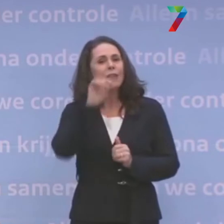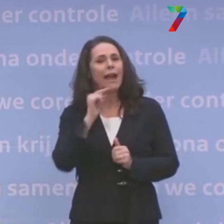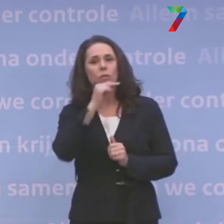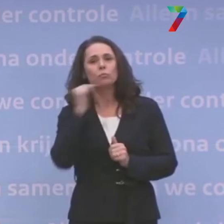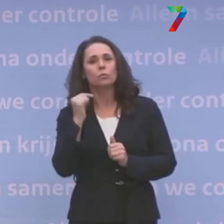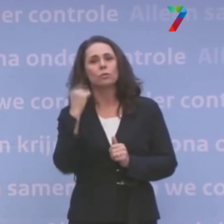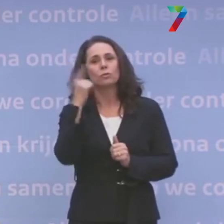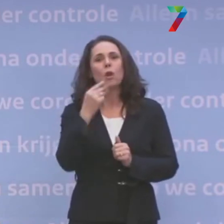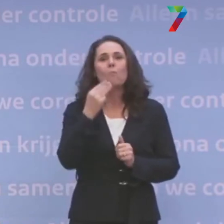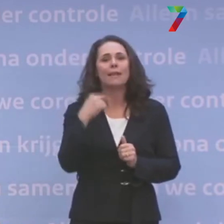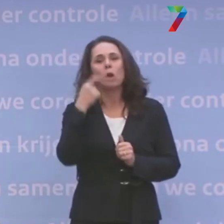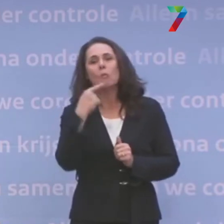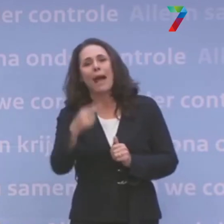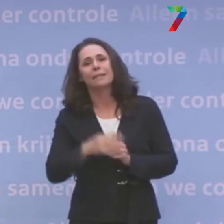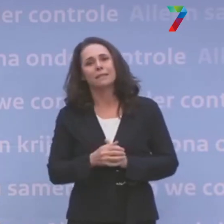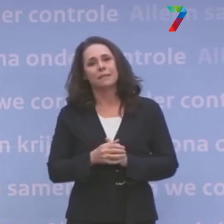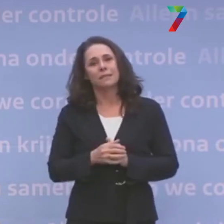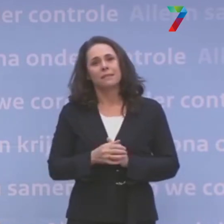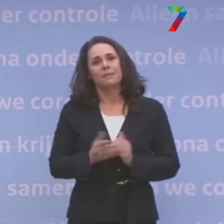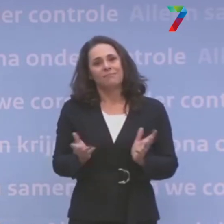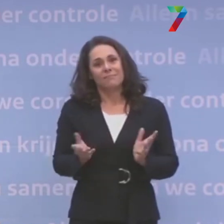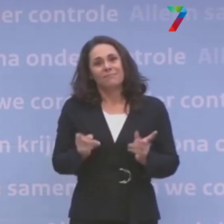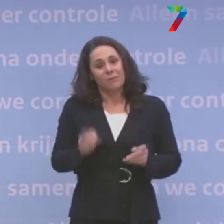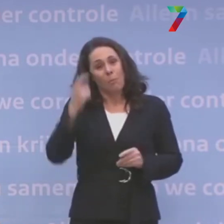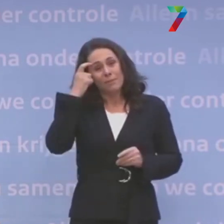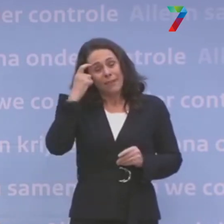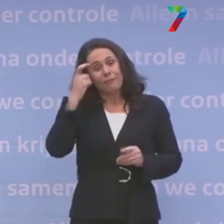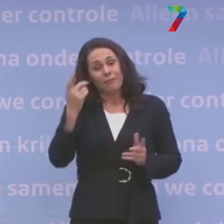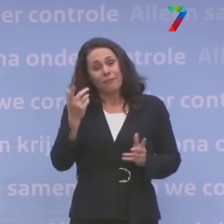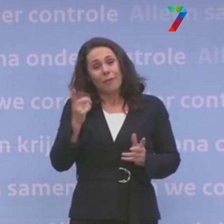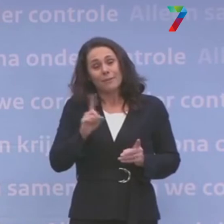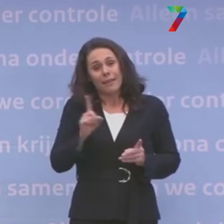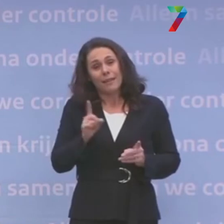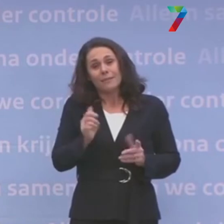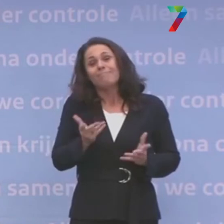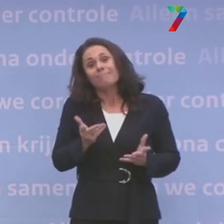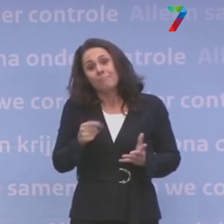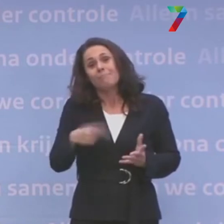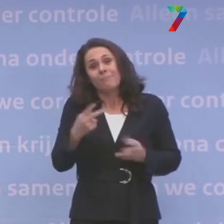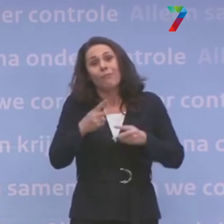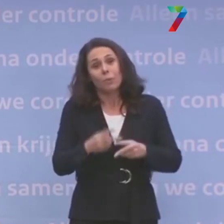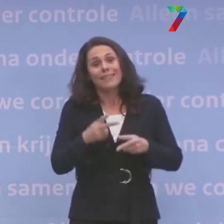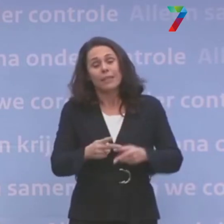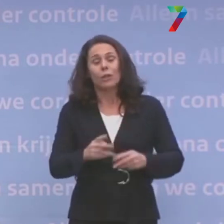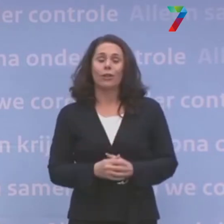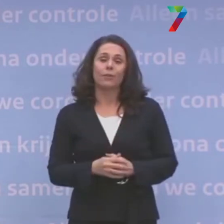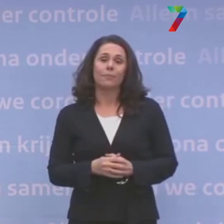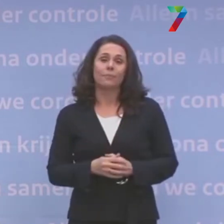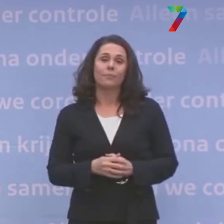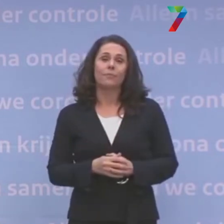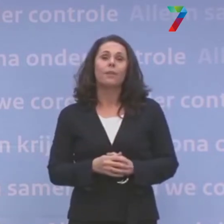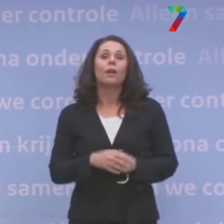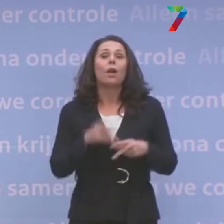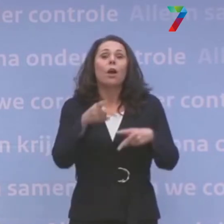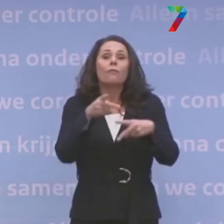oma's. En dat besef vraagt om voorzichtigheid. Om voorzichtigheid,